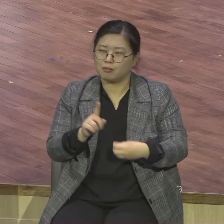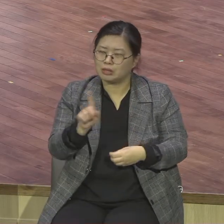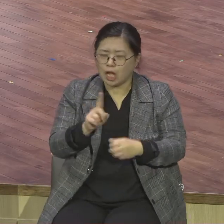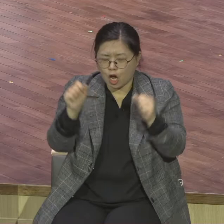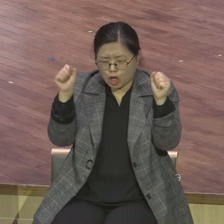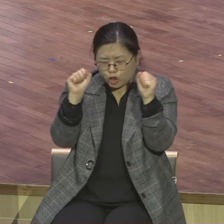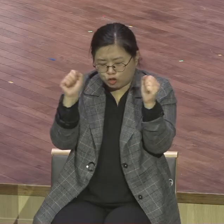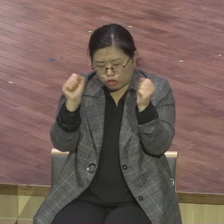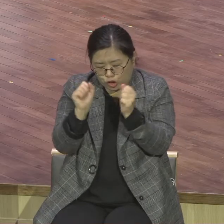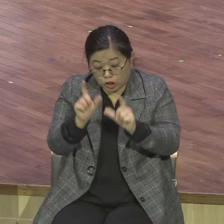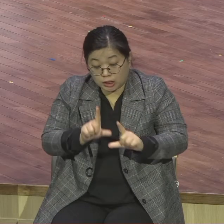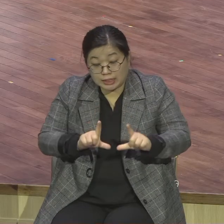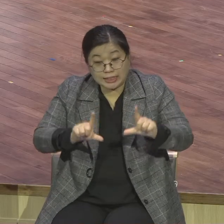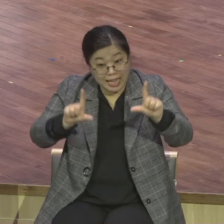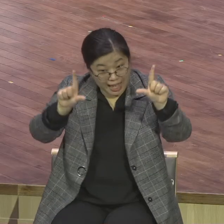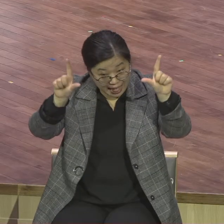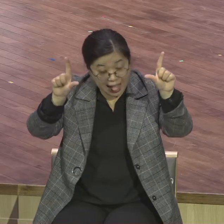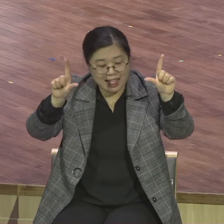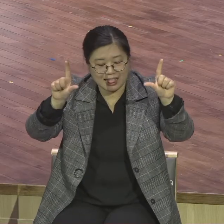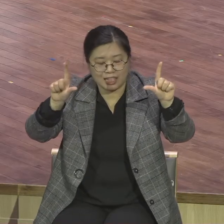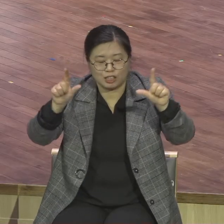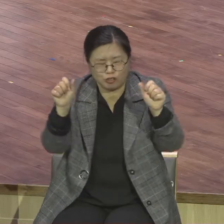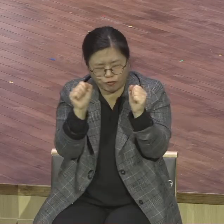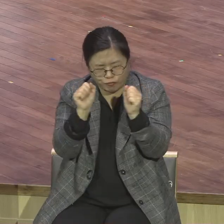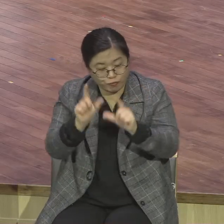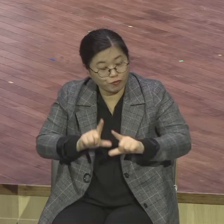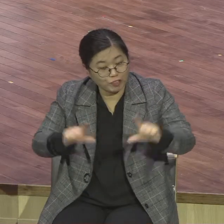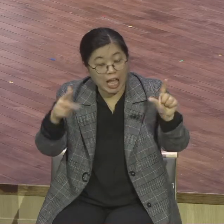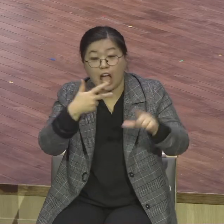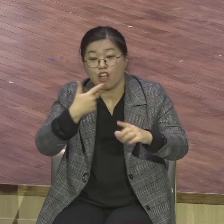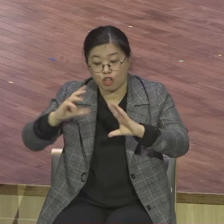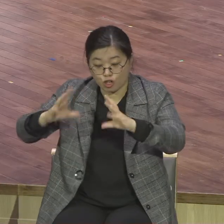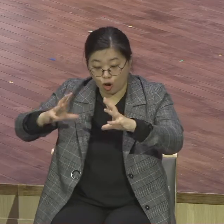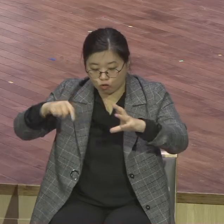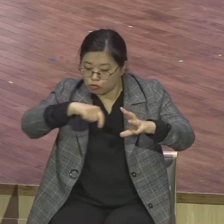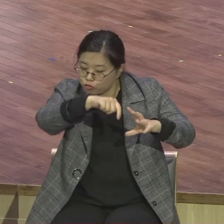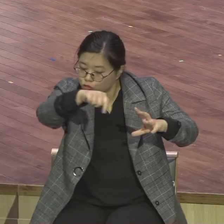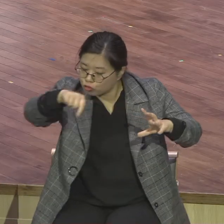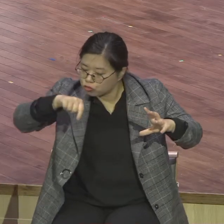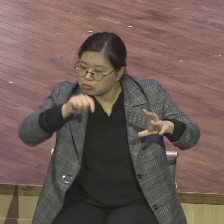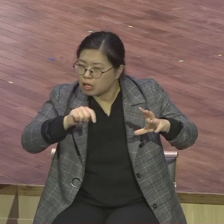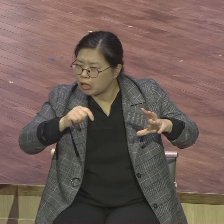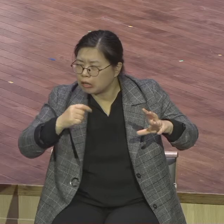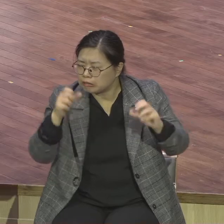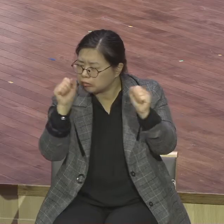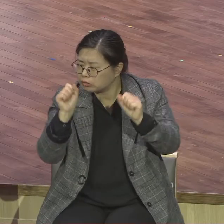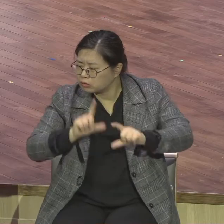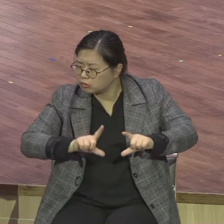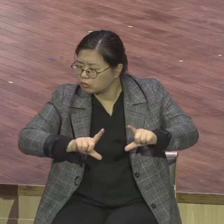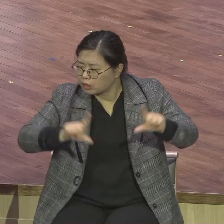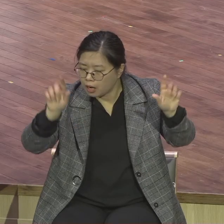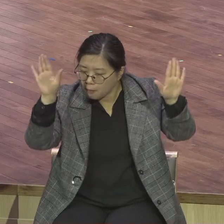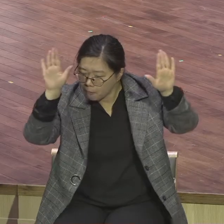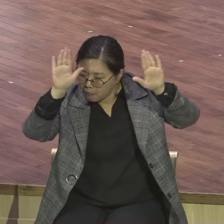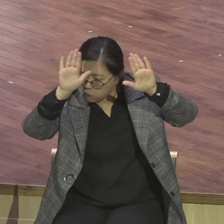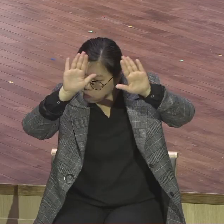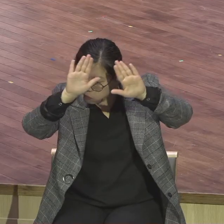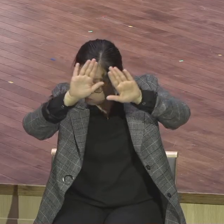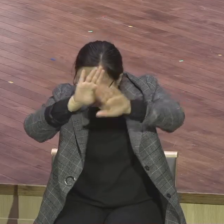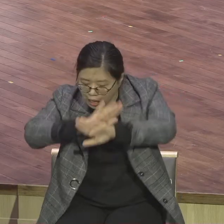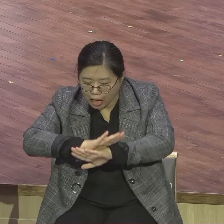악기점에 밤늦은 시간에 남루한 옷을 입은 거의 거지 같은 사람이